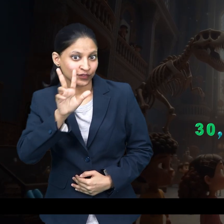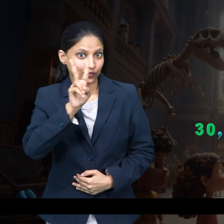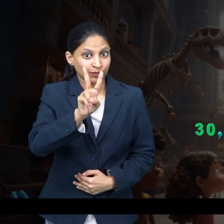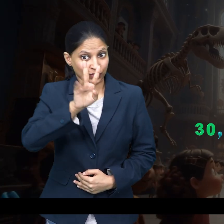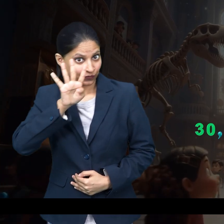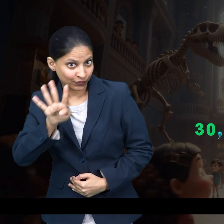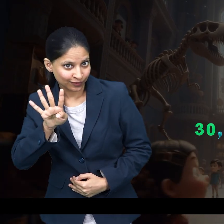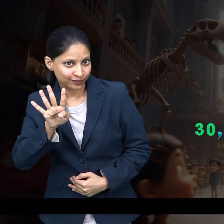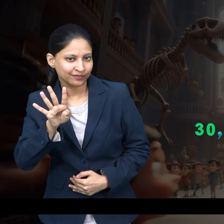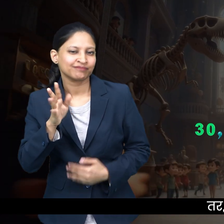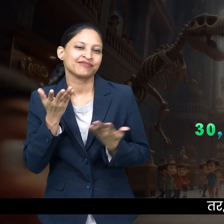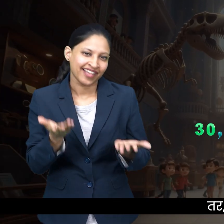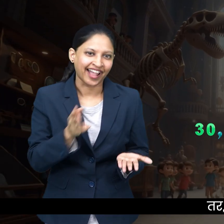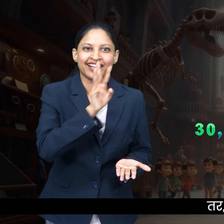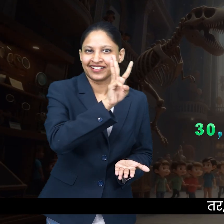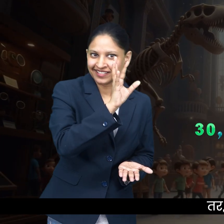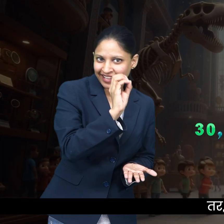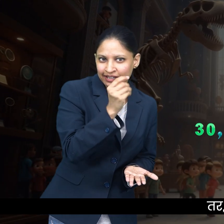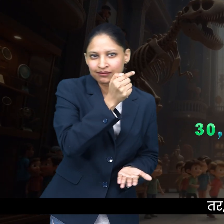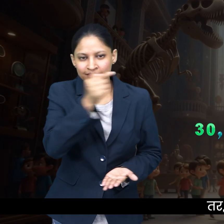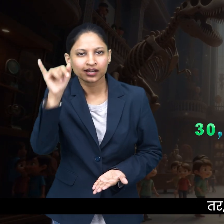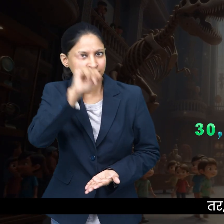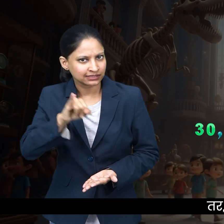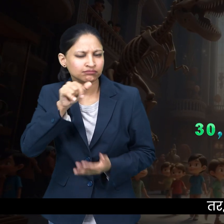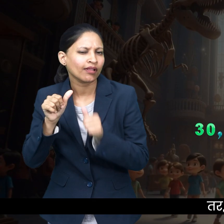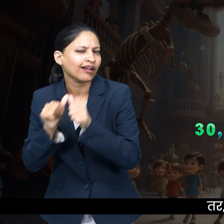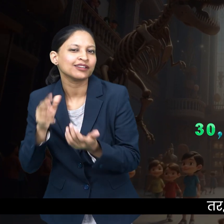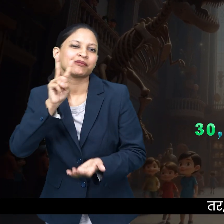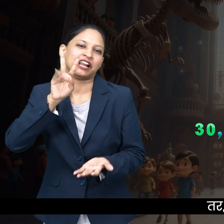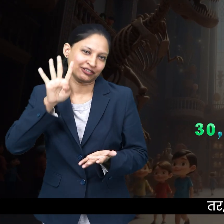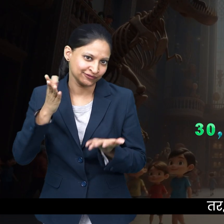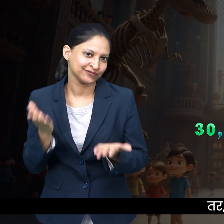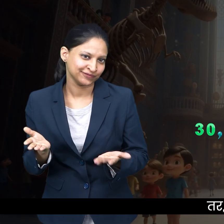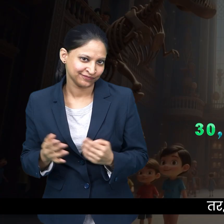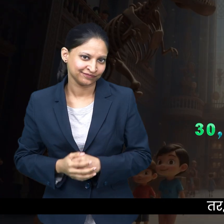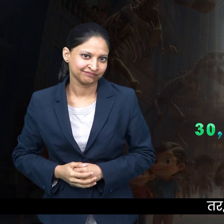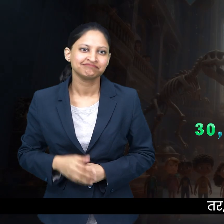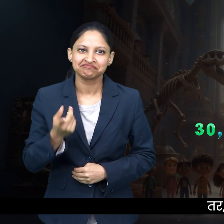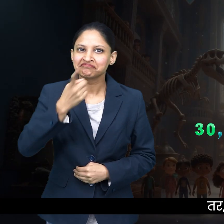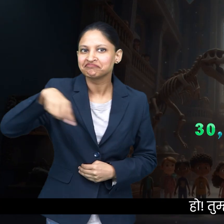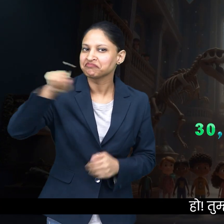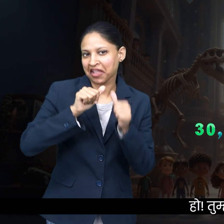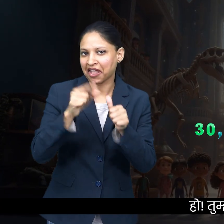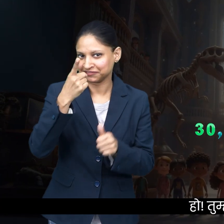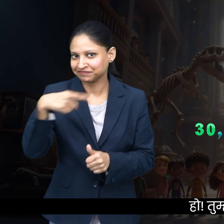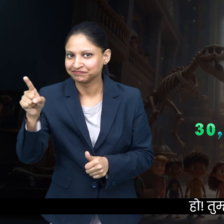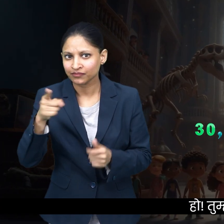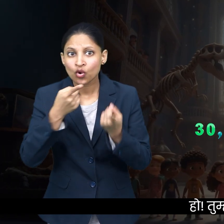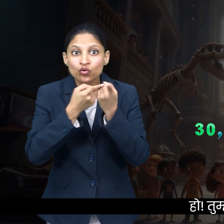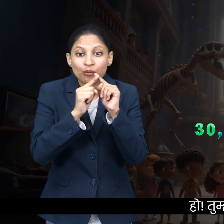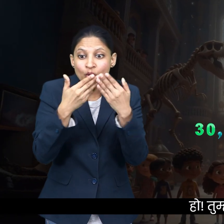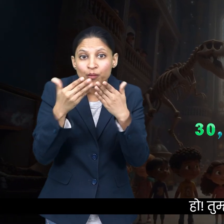25, 24. तर 30 वजा 6 बरोबर 24. हो,